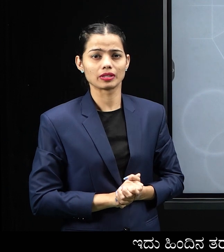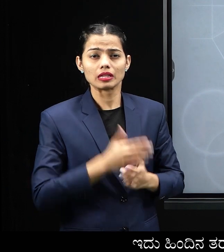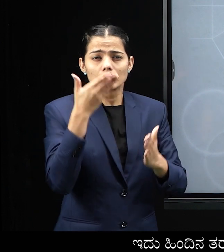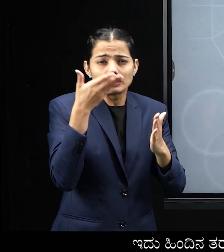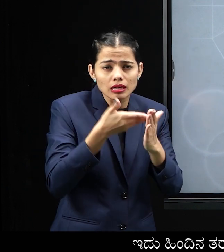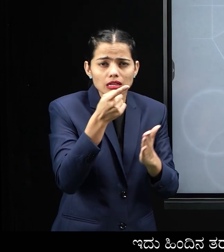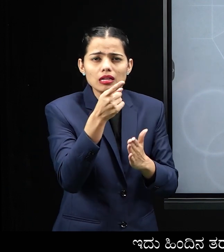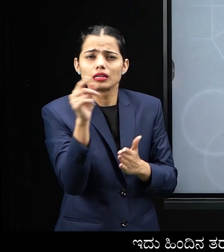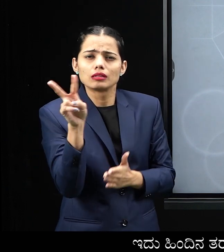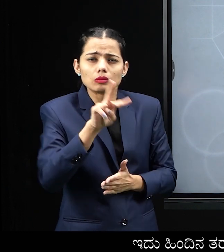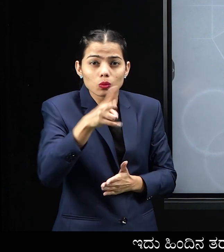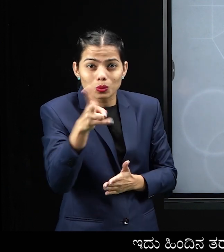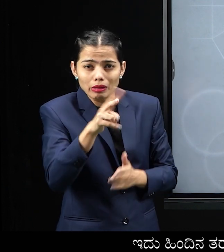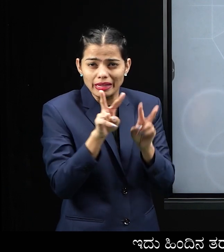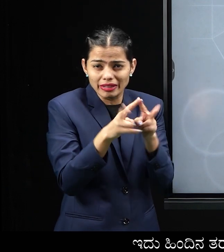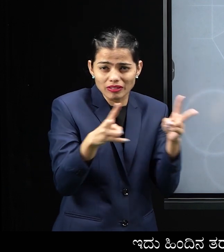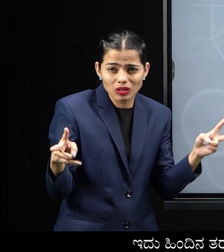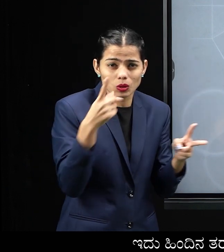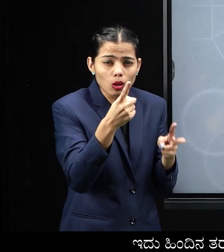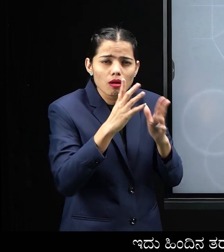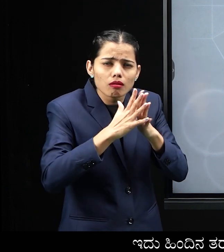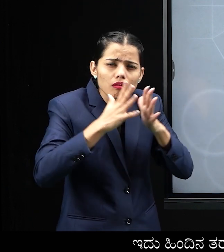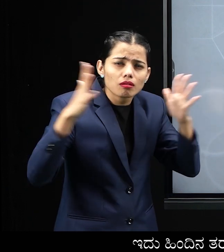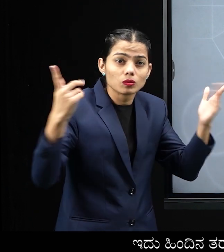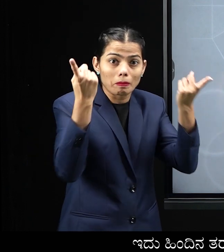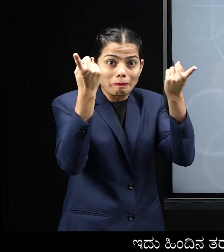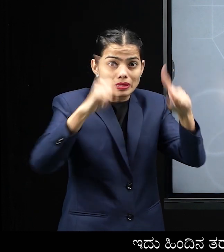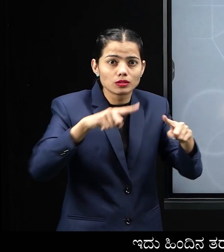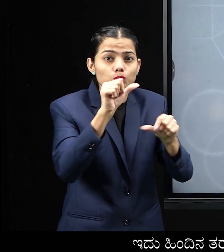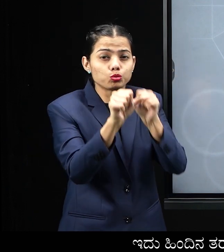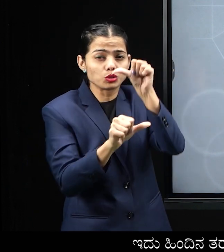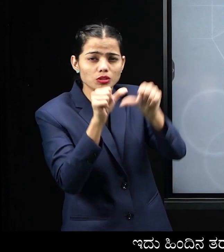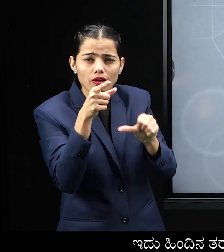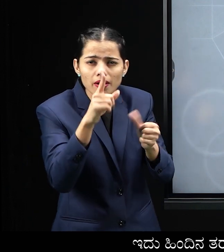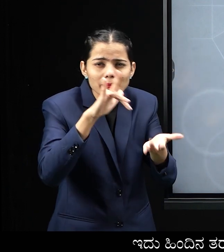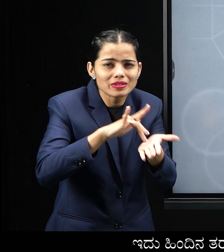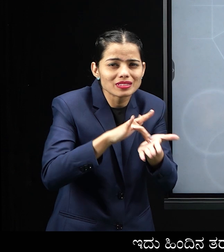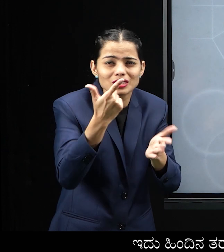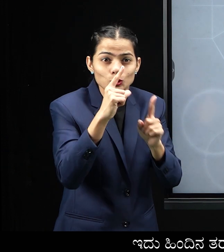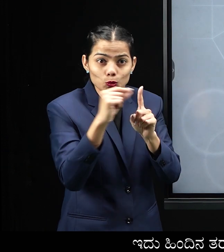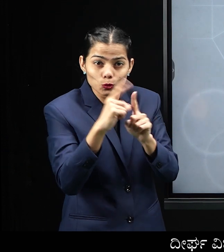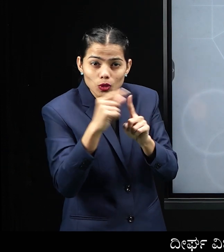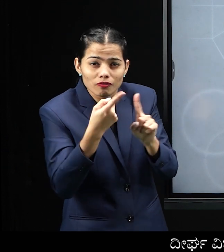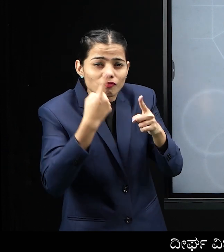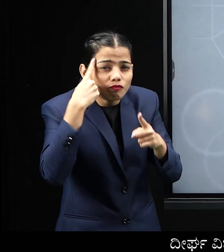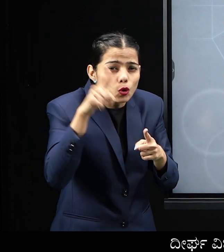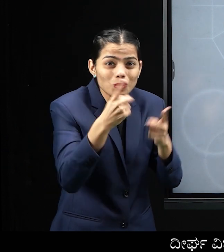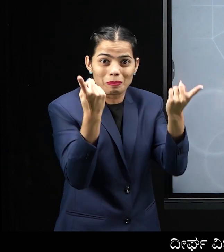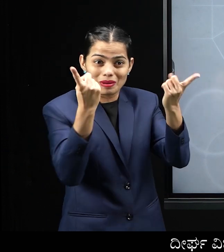ಇದು ಹಿಂದಿನ ತರಗತಿಗಳಲ್ಲಿ ಸಂಖ್ಯೆಗಳ ವಿಭಜನೆಗಾಗಿ ನೀವು ನಿರ್ವಹಿಸುತ್ತಿದ್ದ ದೀರ್ಘ ವಿಭಜನೆ